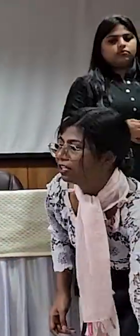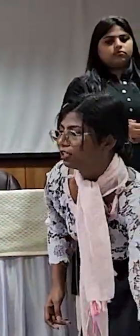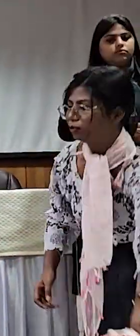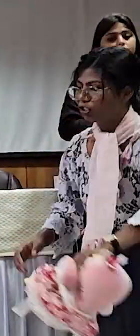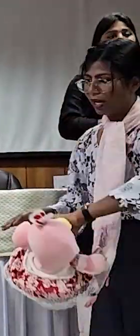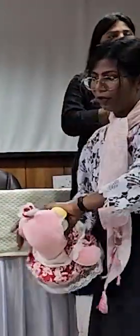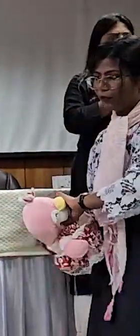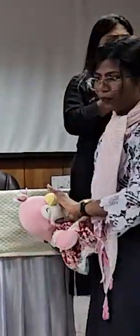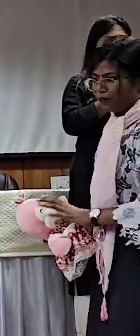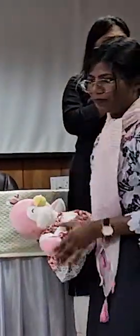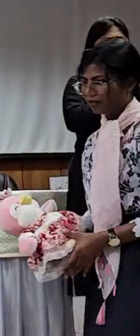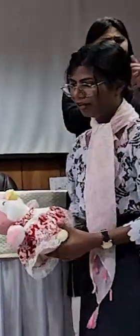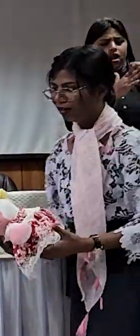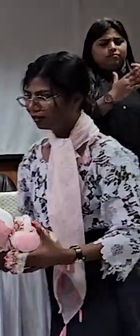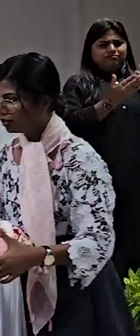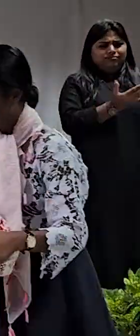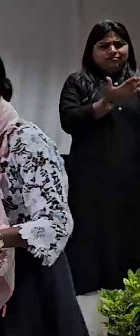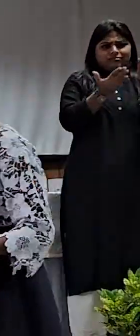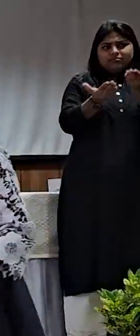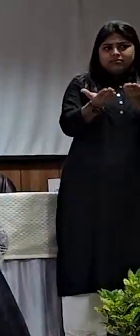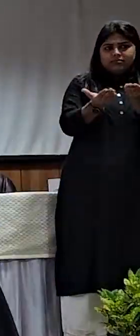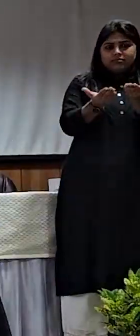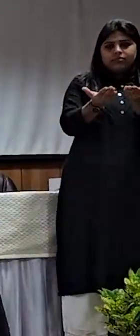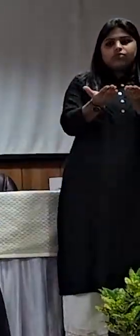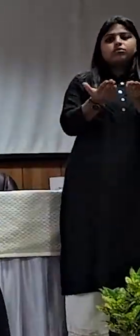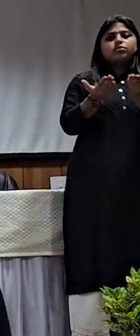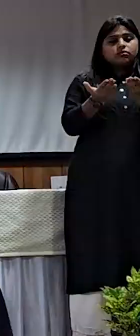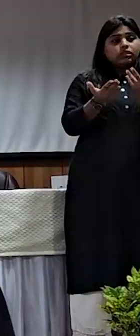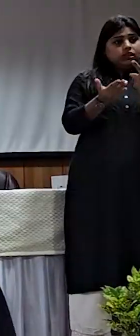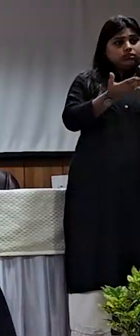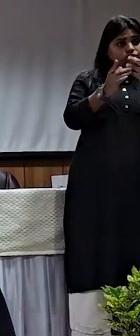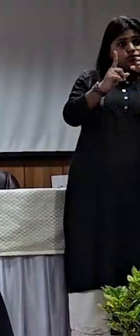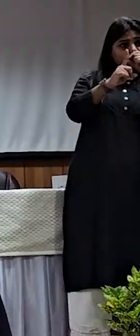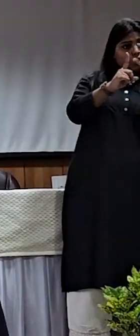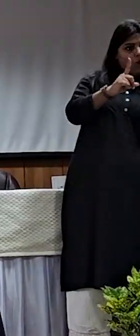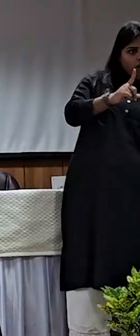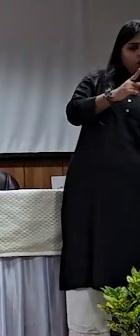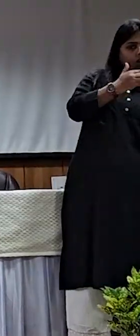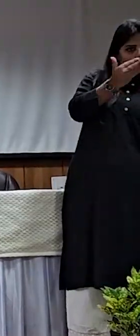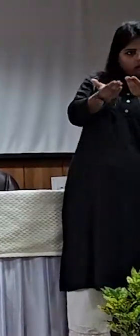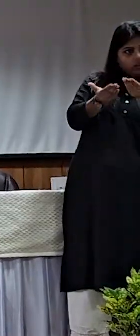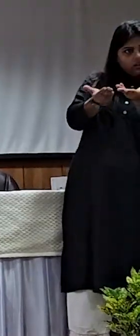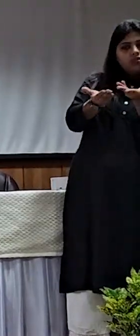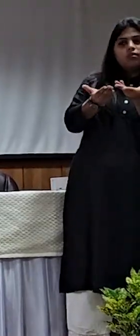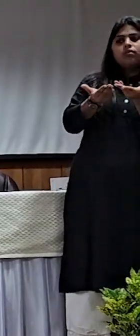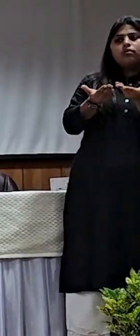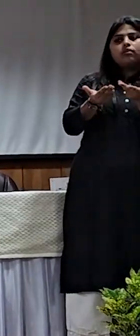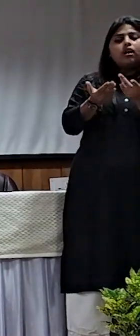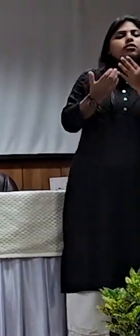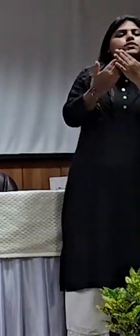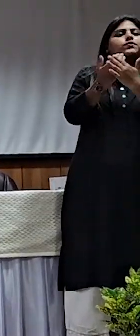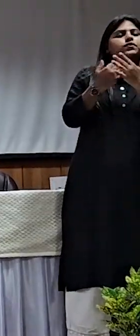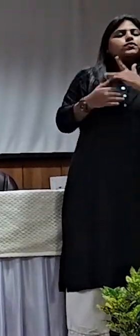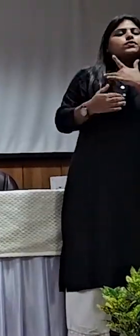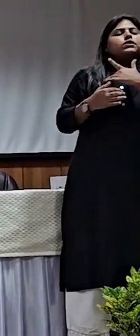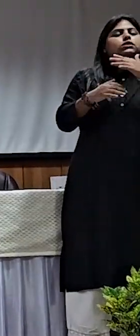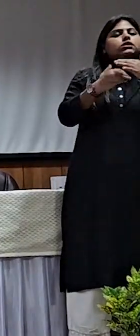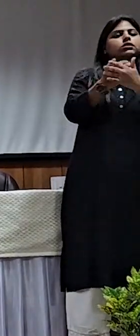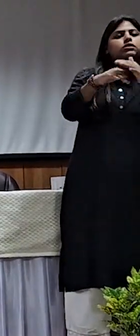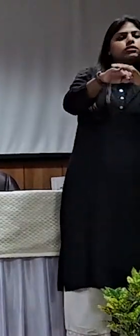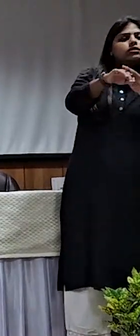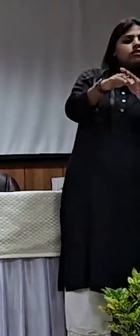मैं हेलन के लिए कुछ लाई हूँ। हेलन, डॉल। हेलन, डॉल। देखो हेलन, महसूस करो,